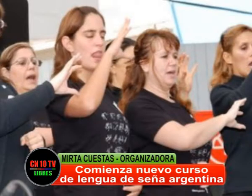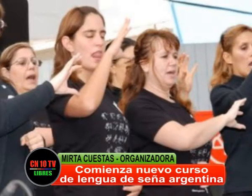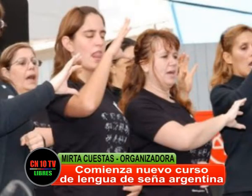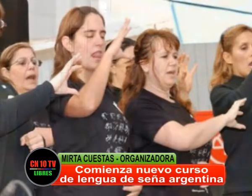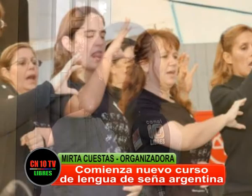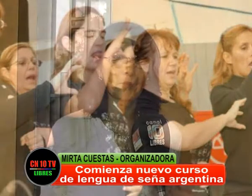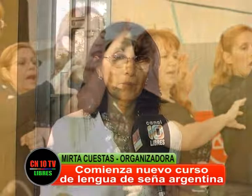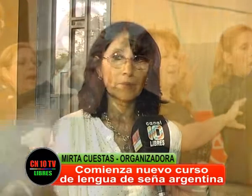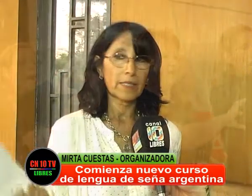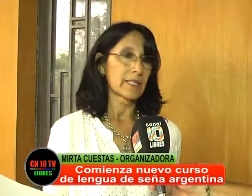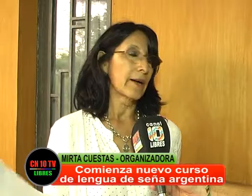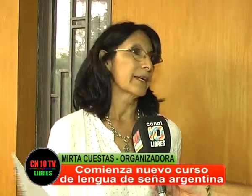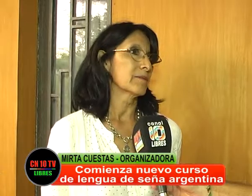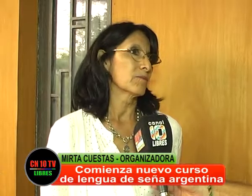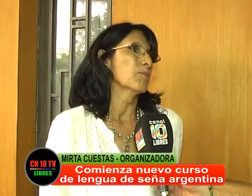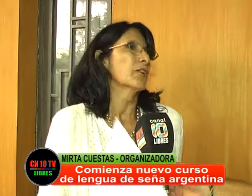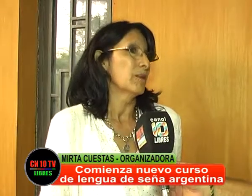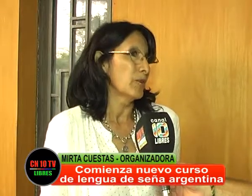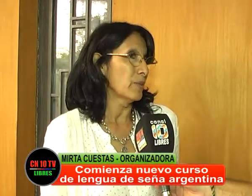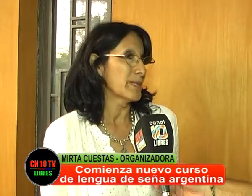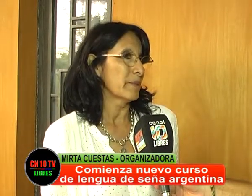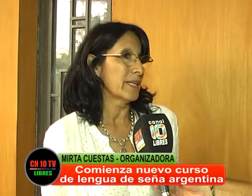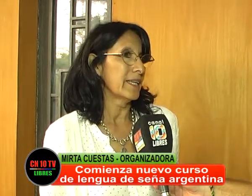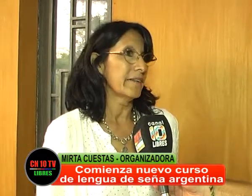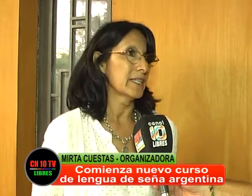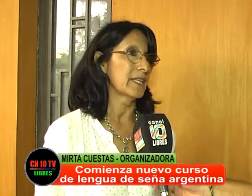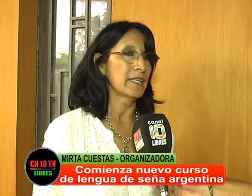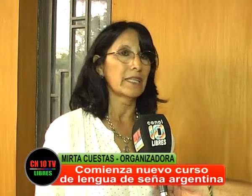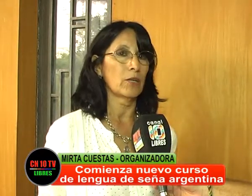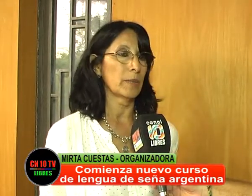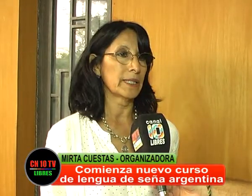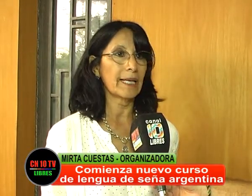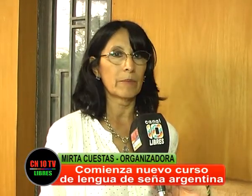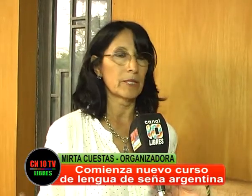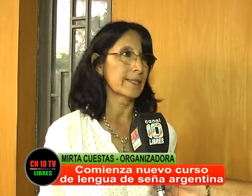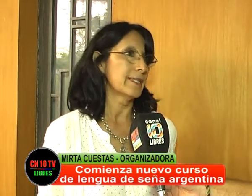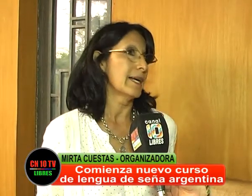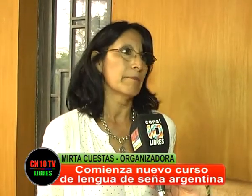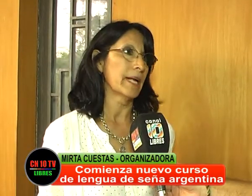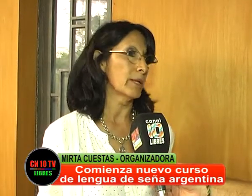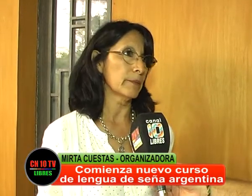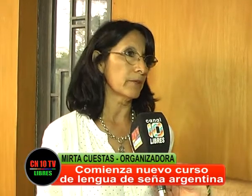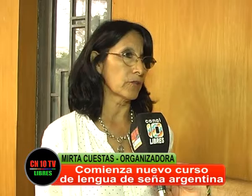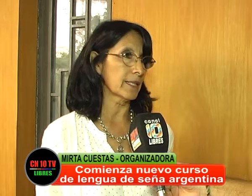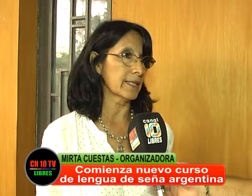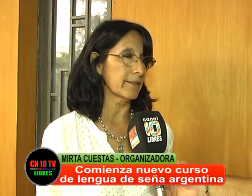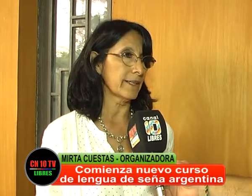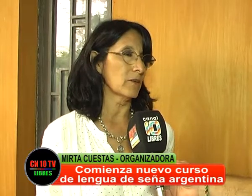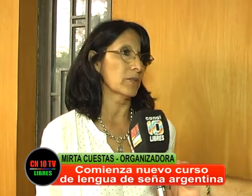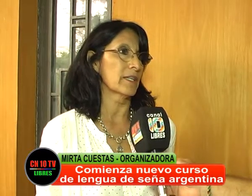que trabajen, por ejemplo, en la municipalidad y quieran ir del hospital, la policía, para cualquier persona que quiera hacerlo, porque